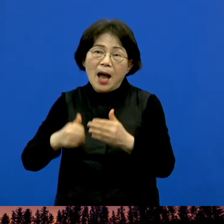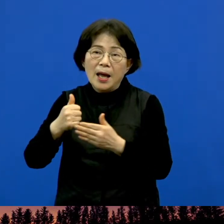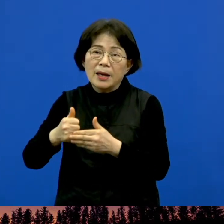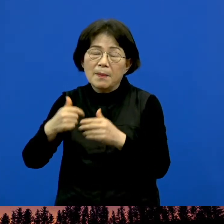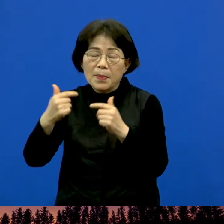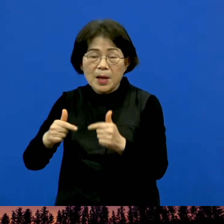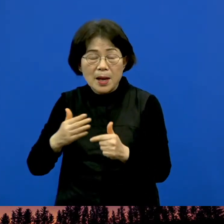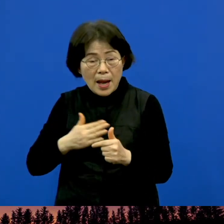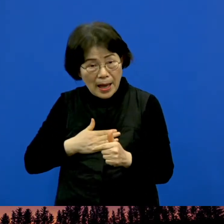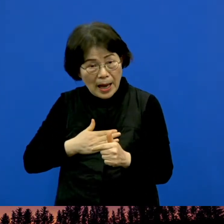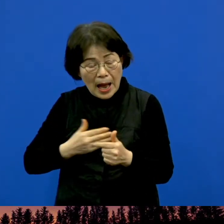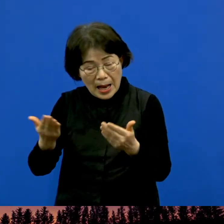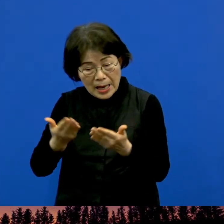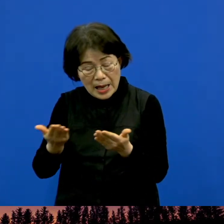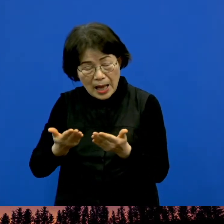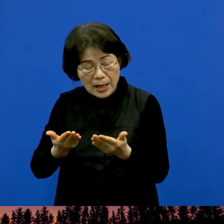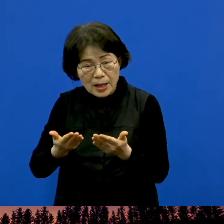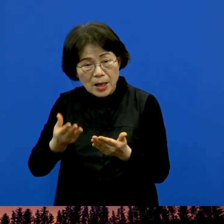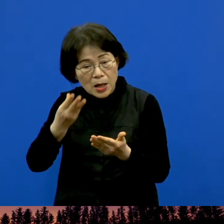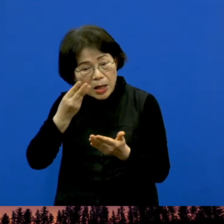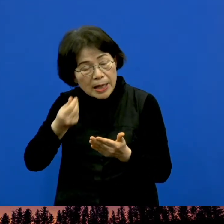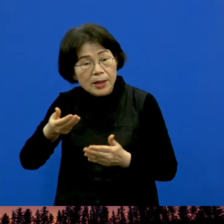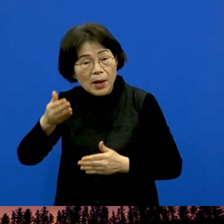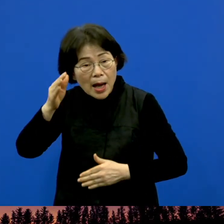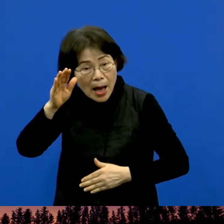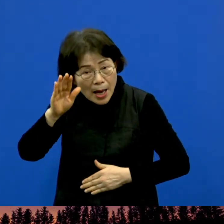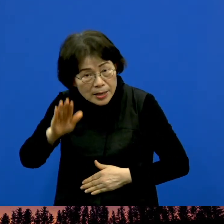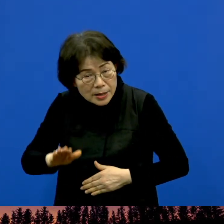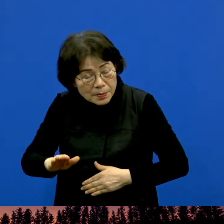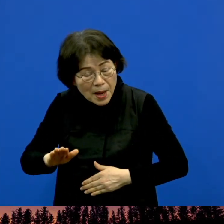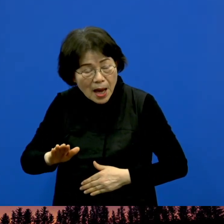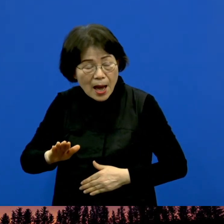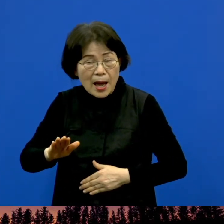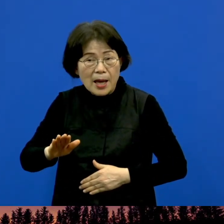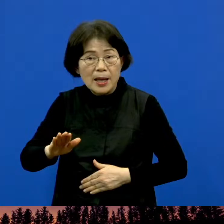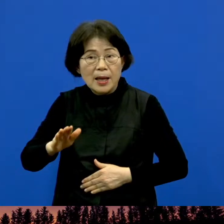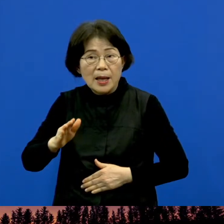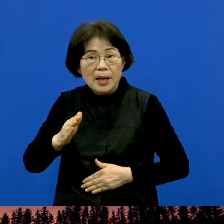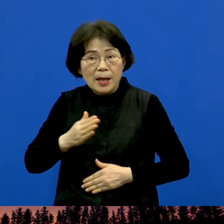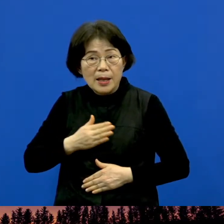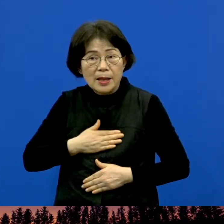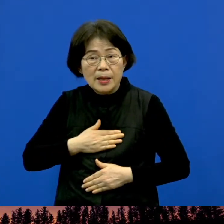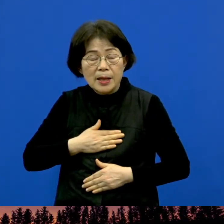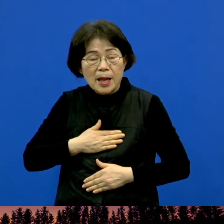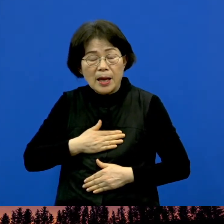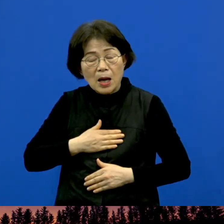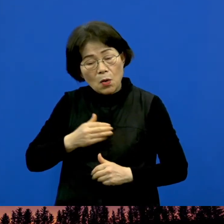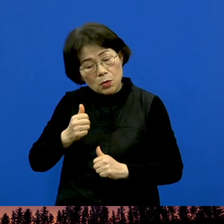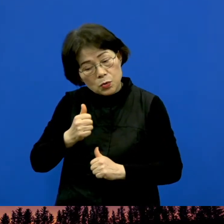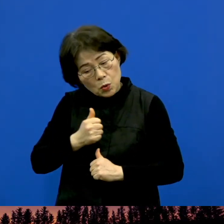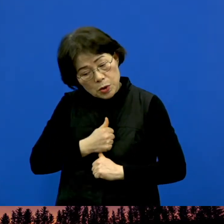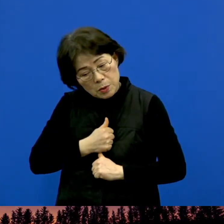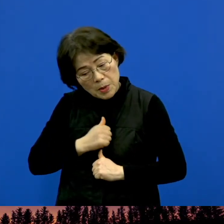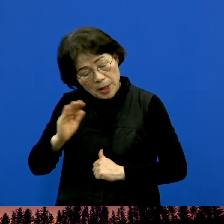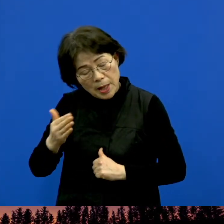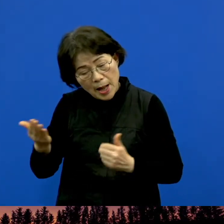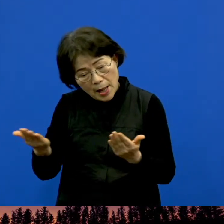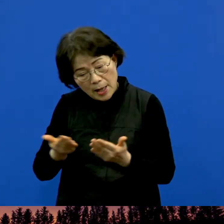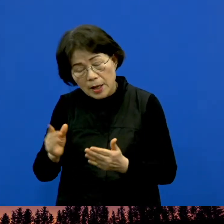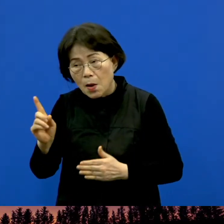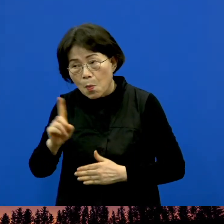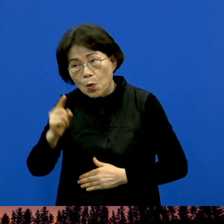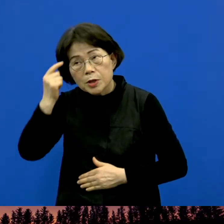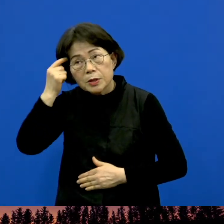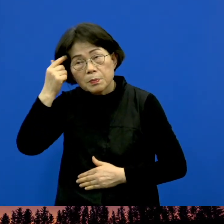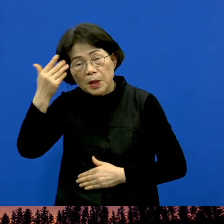하는 겁니다. 그런데 하나님 여기에서 더 뭐가 없습니까? 내가 오늘 지켜야 될 게 뭡니까? 내가 조심해야 될 게 어떤 것입니까?